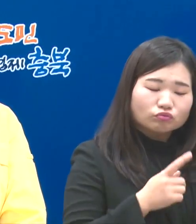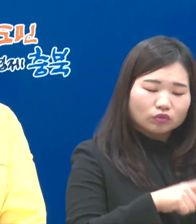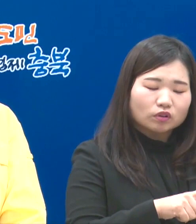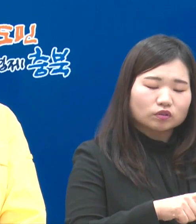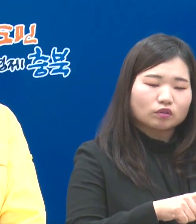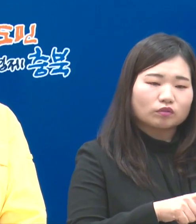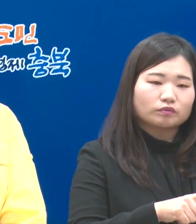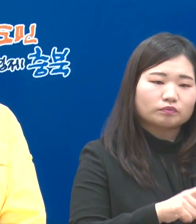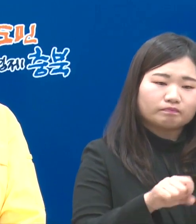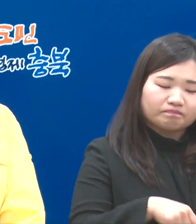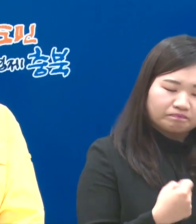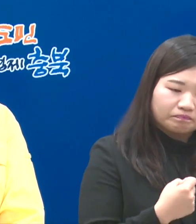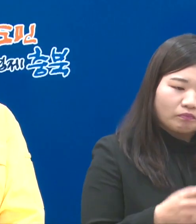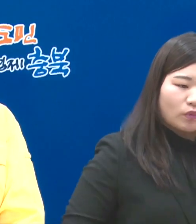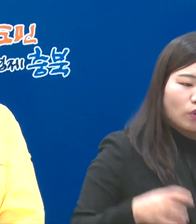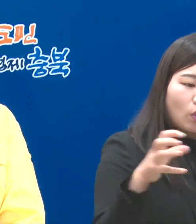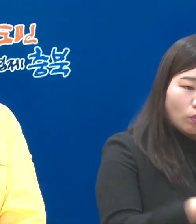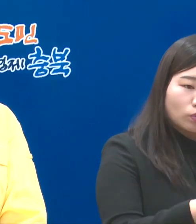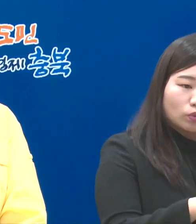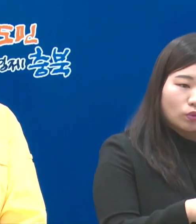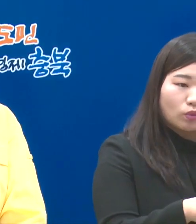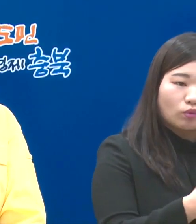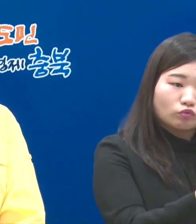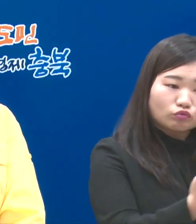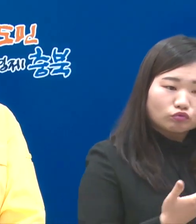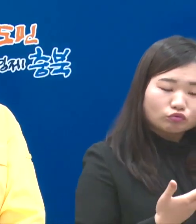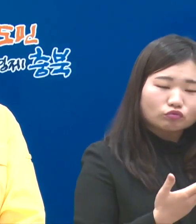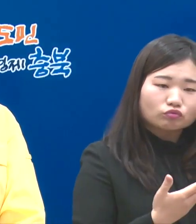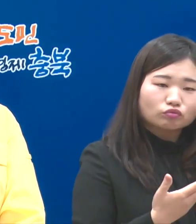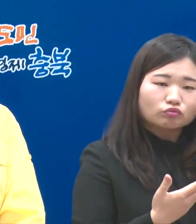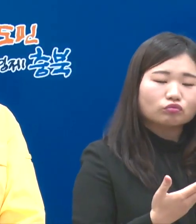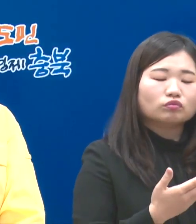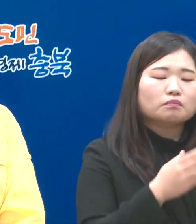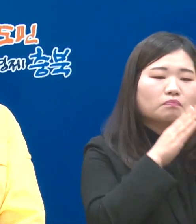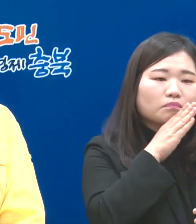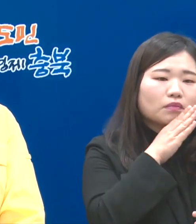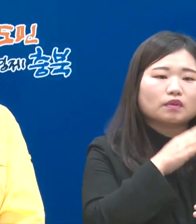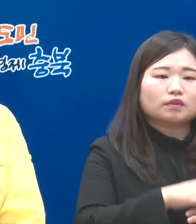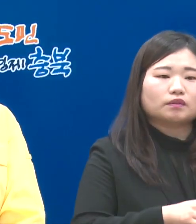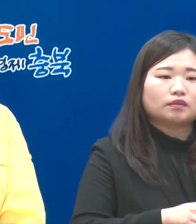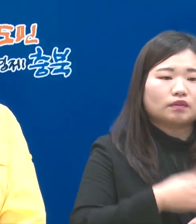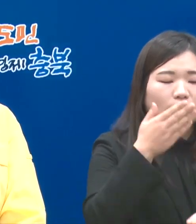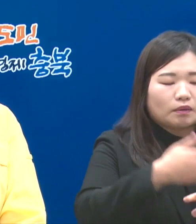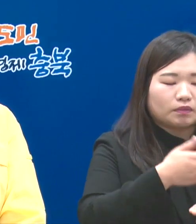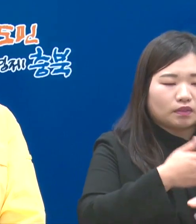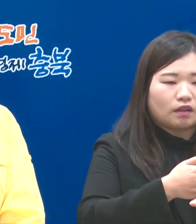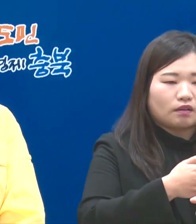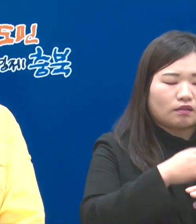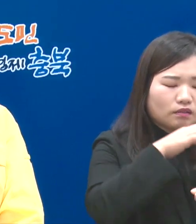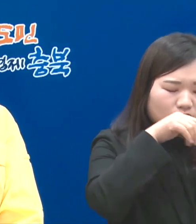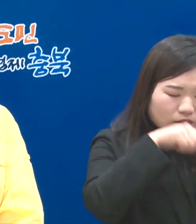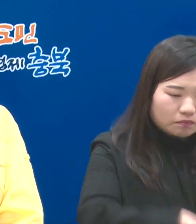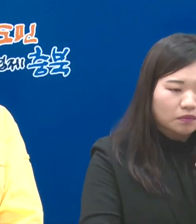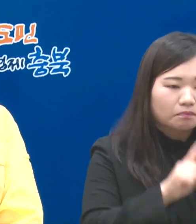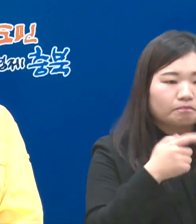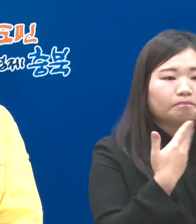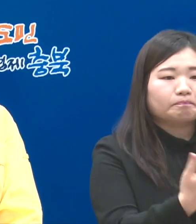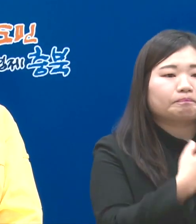수용하고 적극 협조하기로 용단을 내려주신 데 대해 깊이